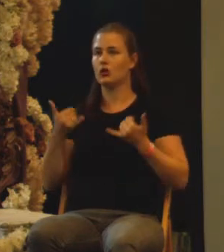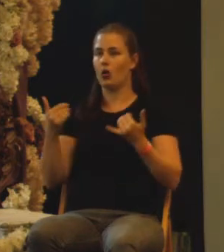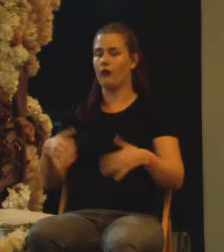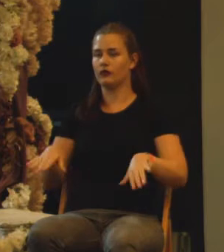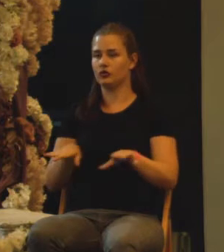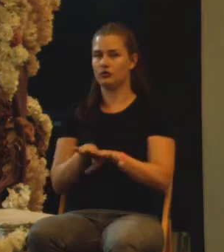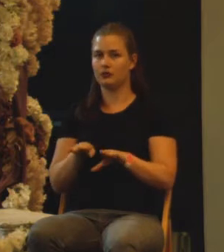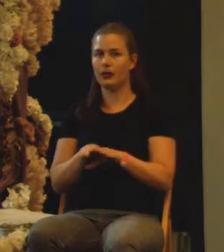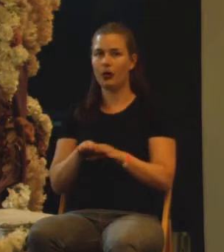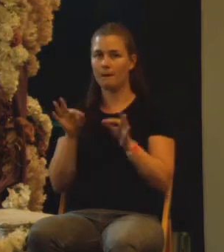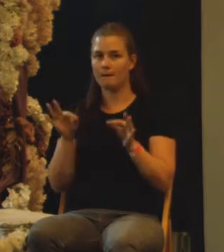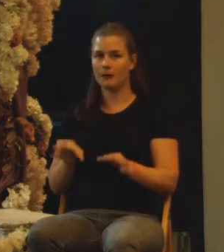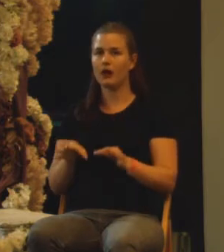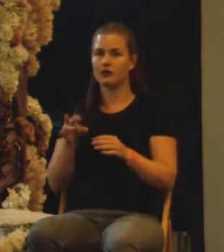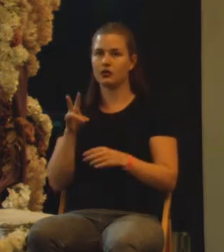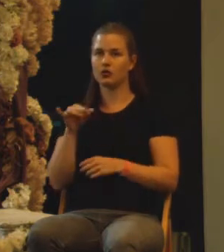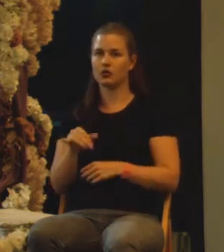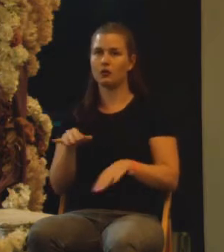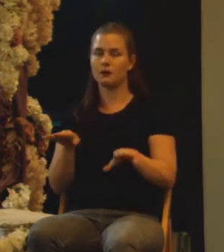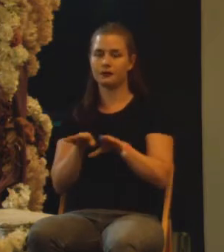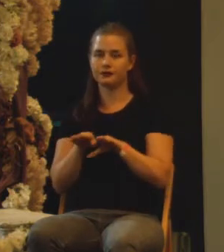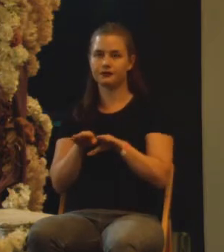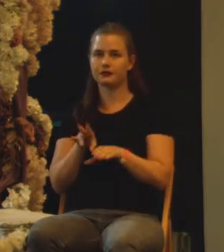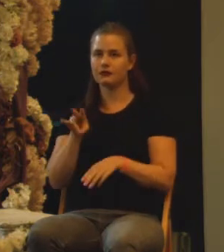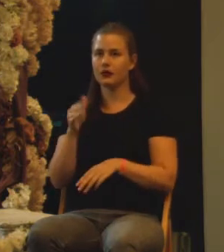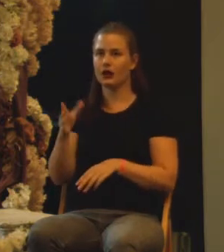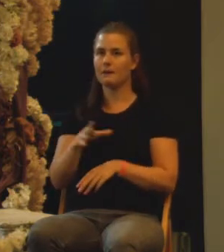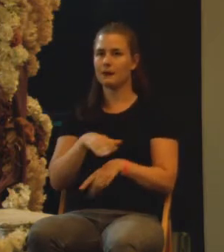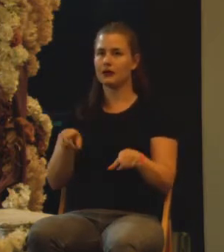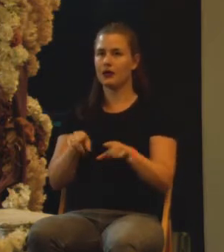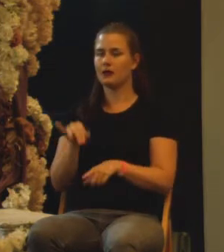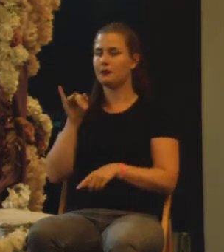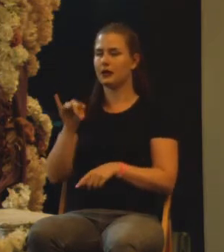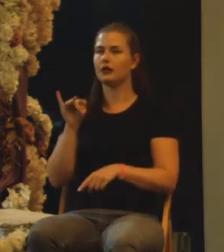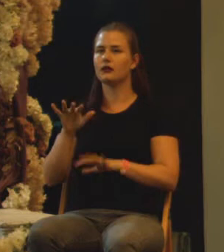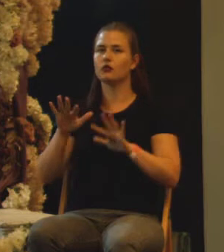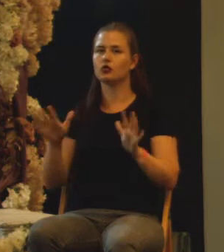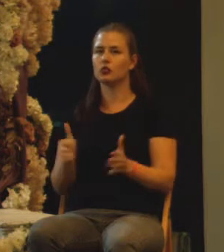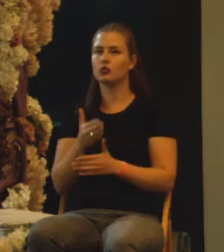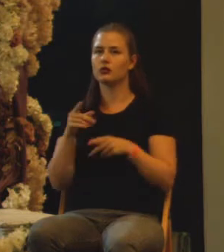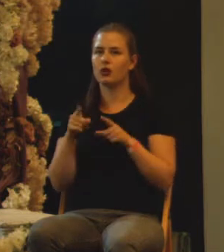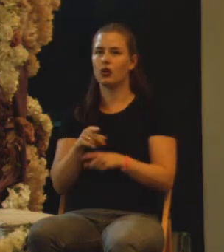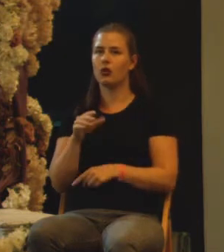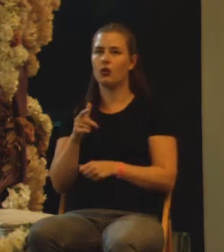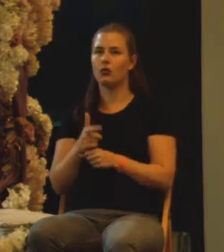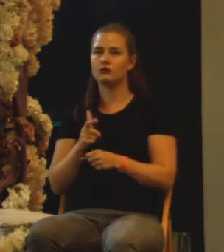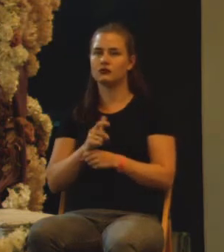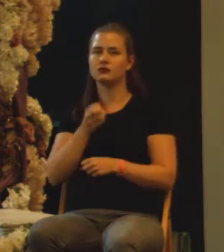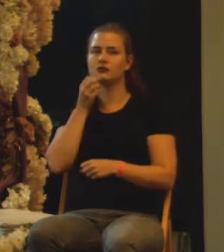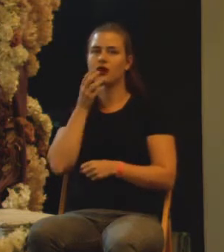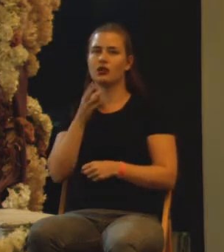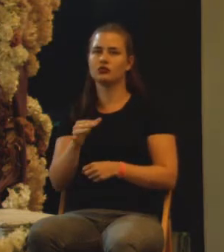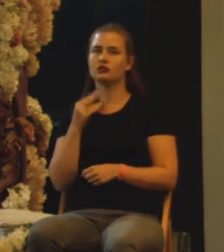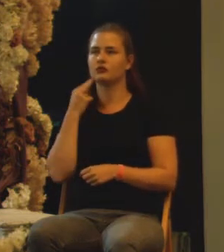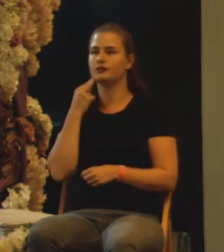бы, правда? Ну, то есть, типа, ну, ты был таким плохим, и ты вдруг... Ну, типа, о, ты апгрейдился,